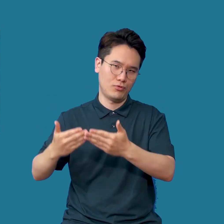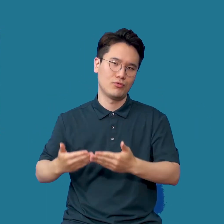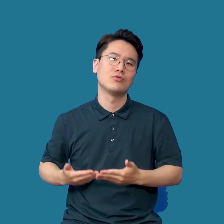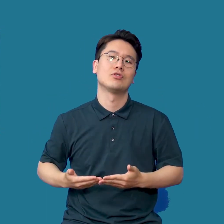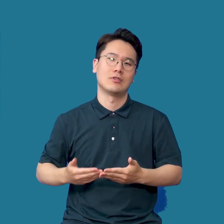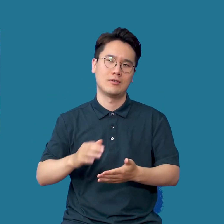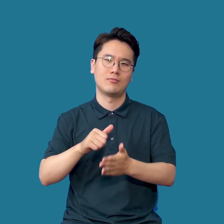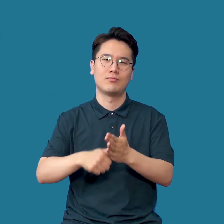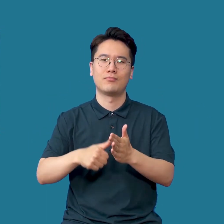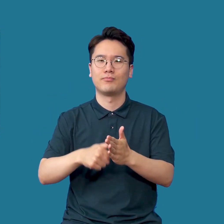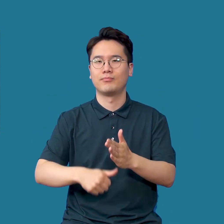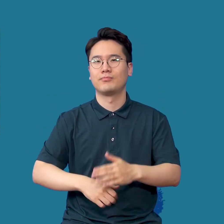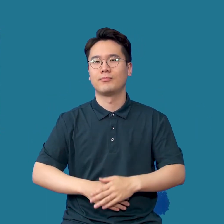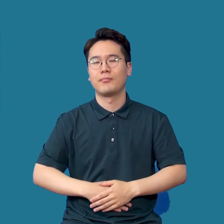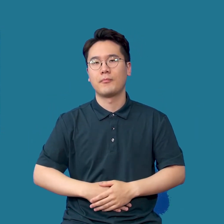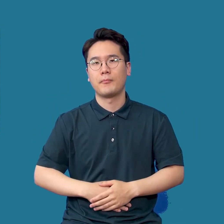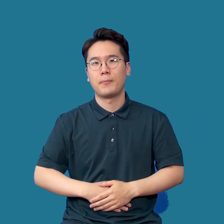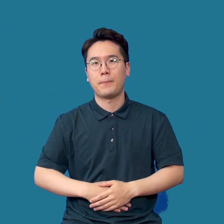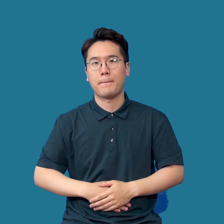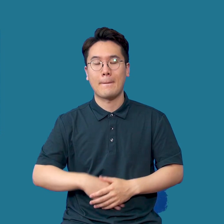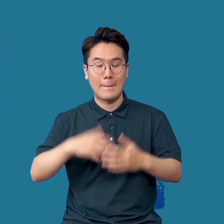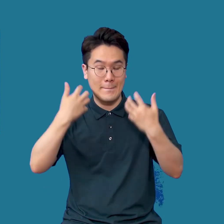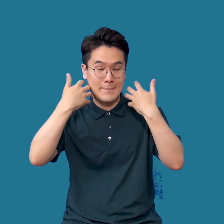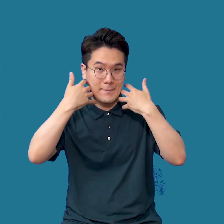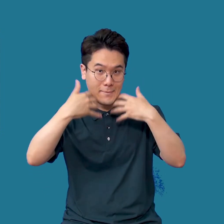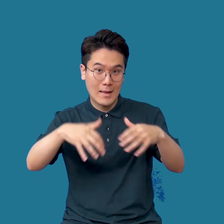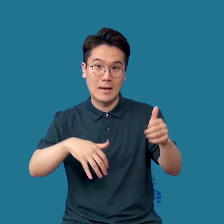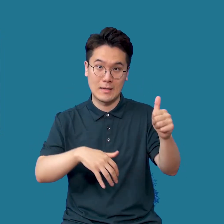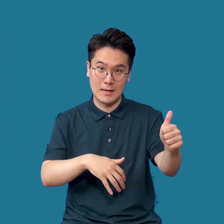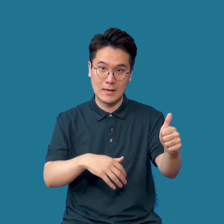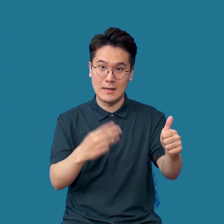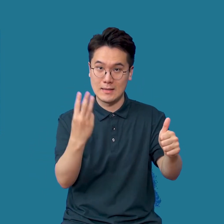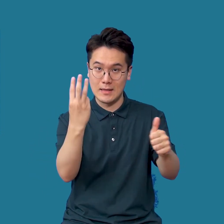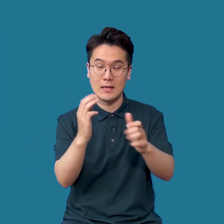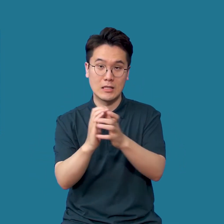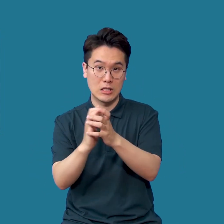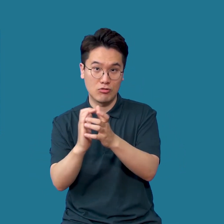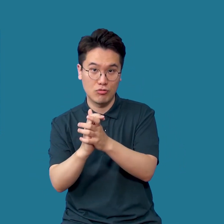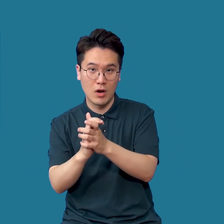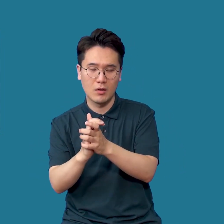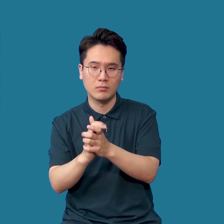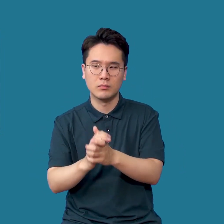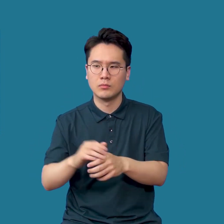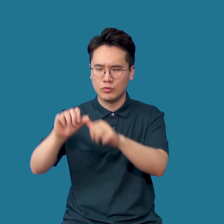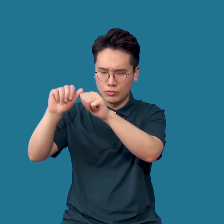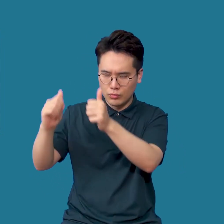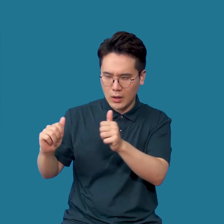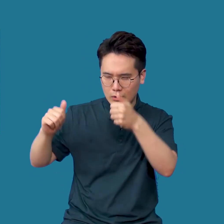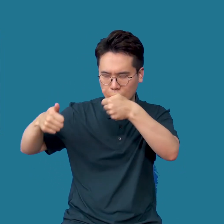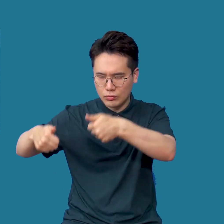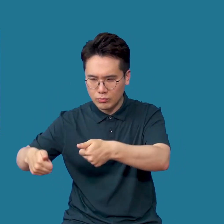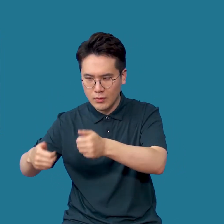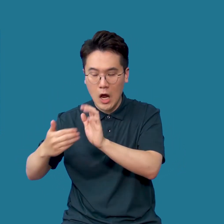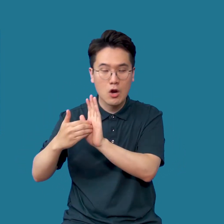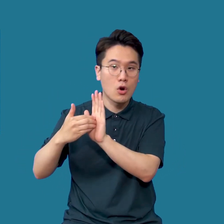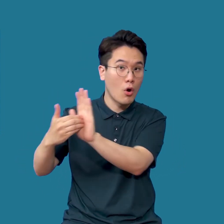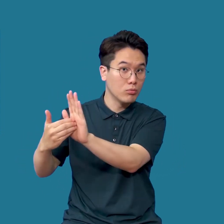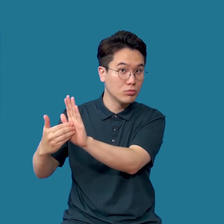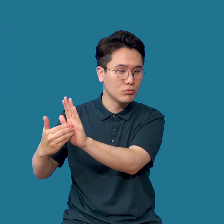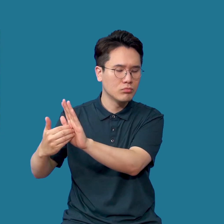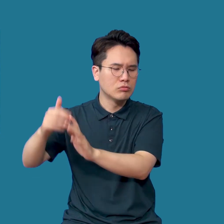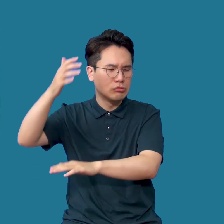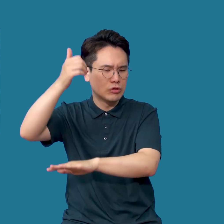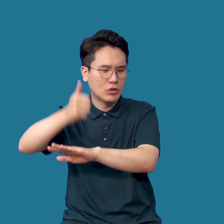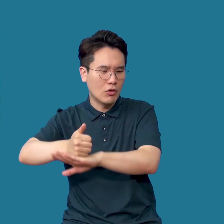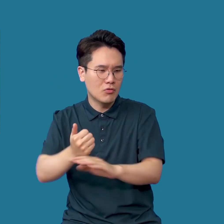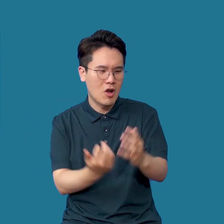다니엘의 세 친구 사드락, 메삭, 아벳느고가 우상 숭배를 거부하다가 풀무불에 던져졌습니다.